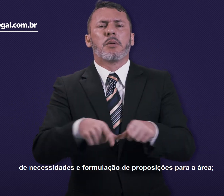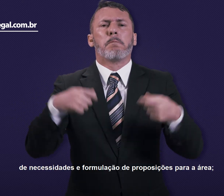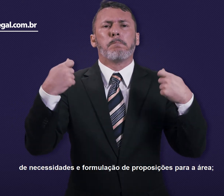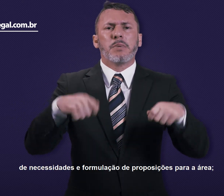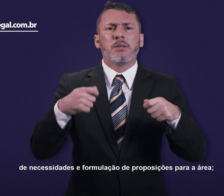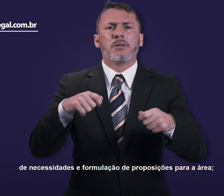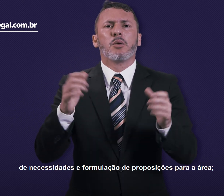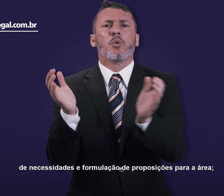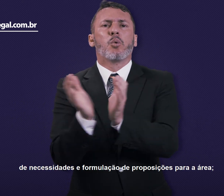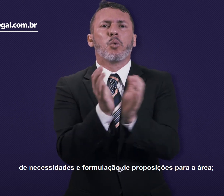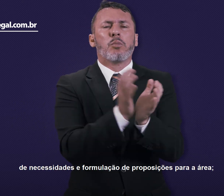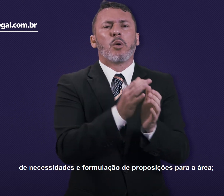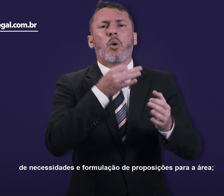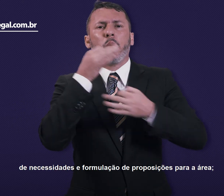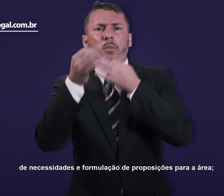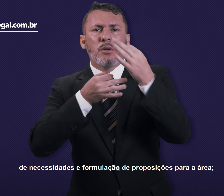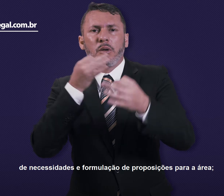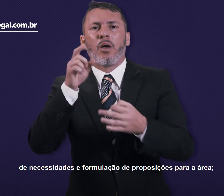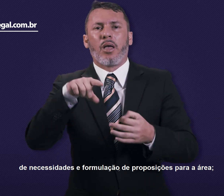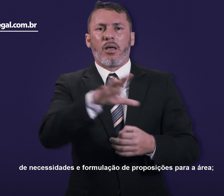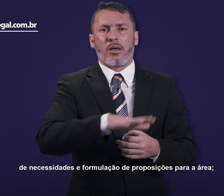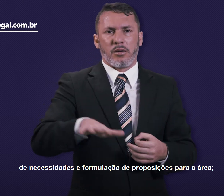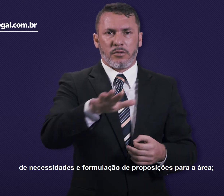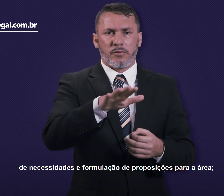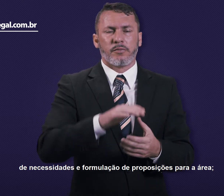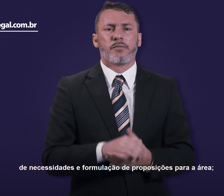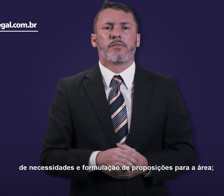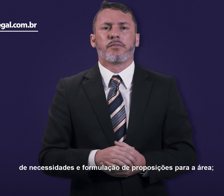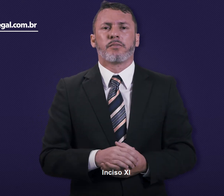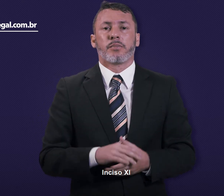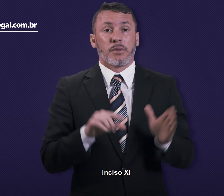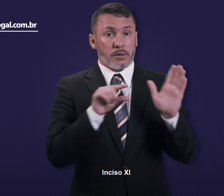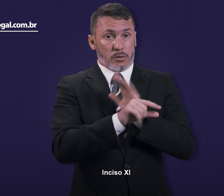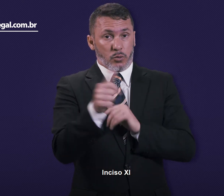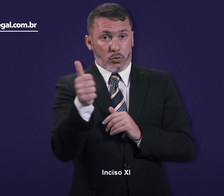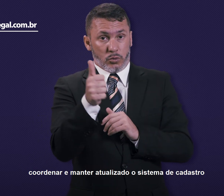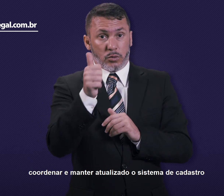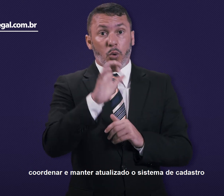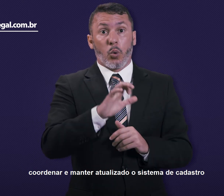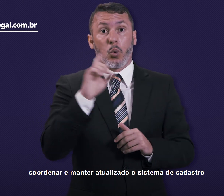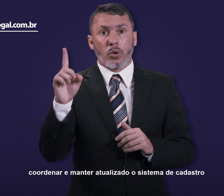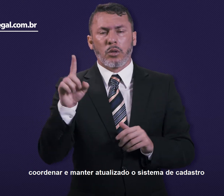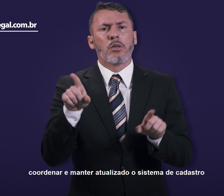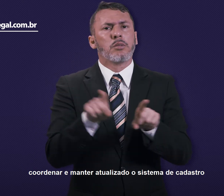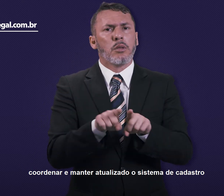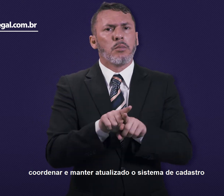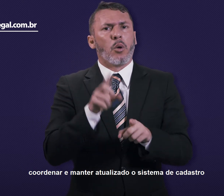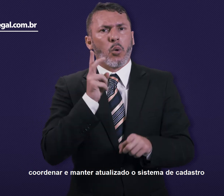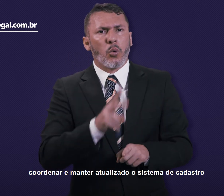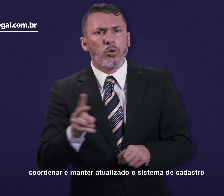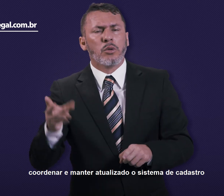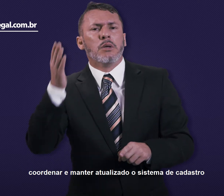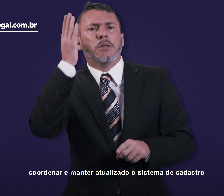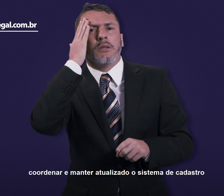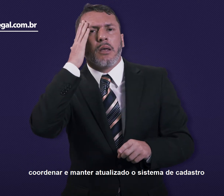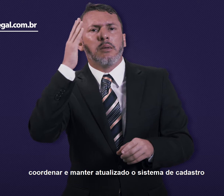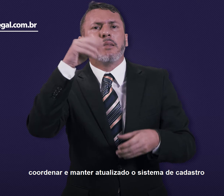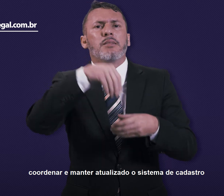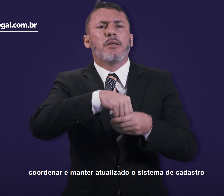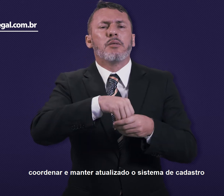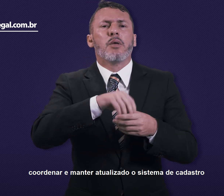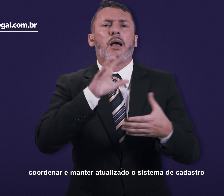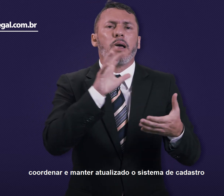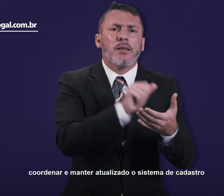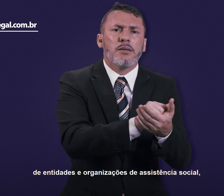de necessidades e formulação de proposições para a área. Inciso 11. Coordenar e manter atualizado